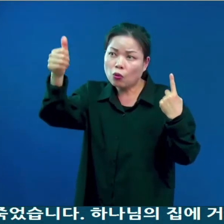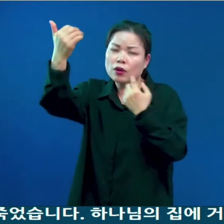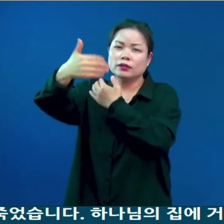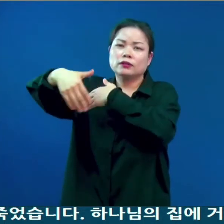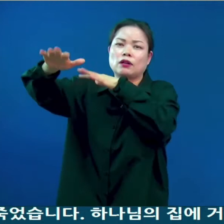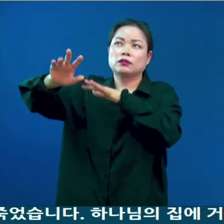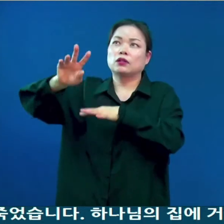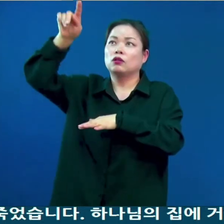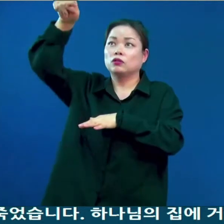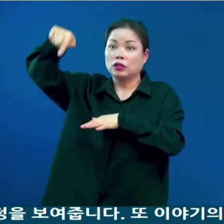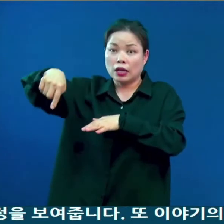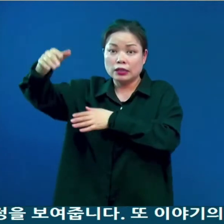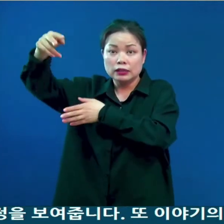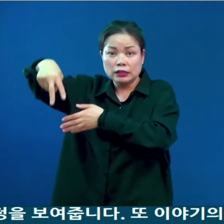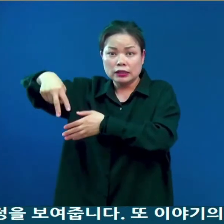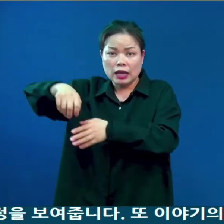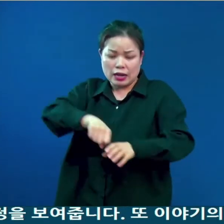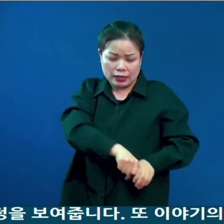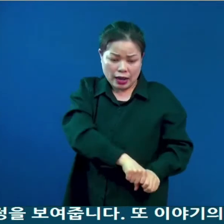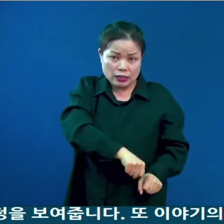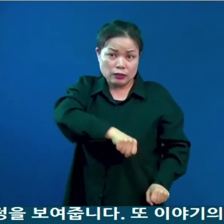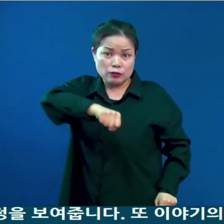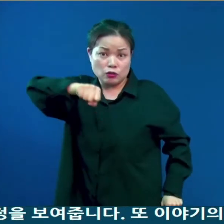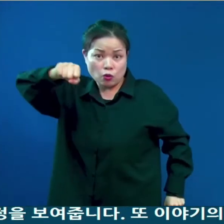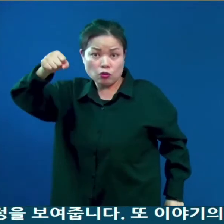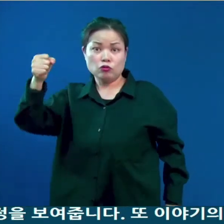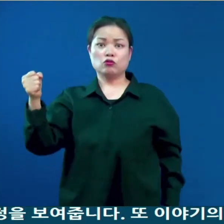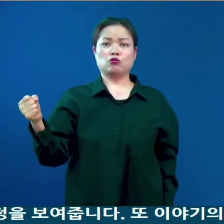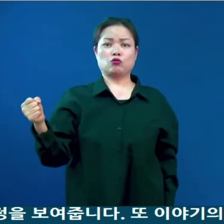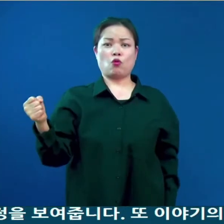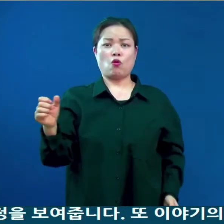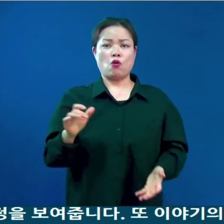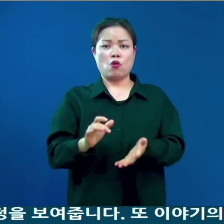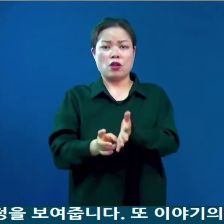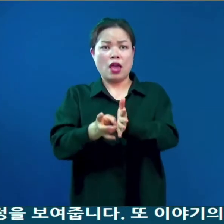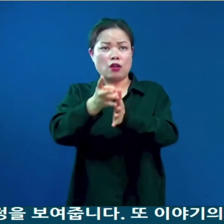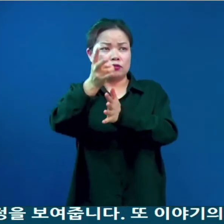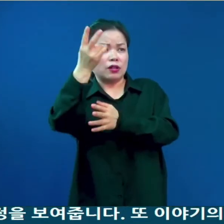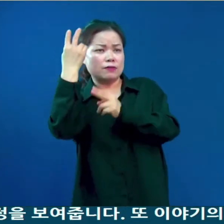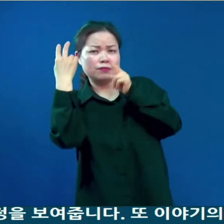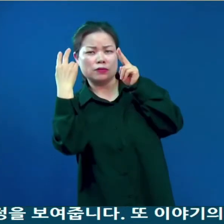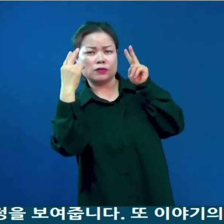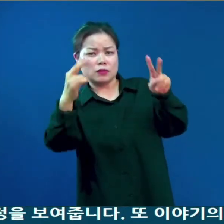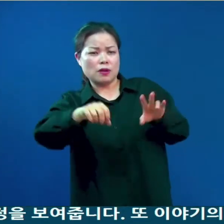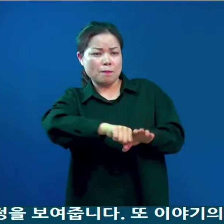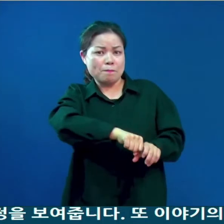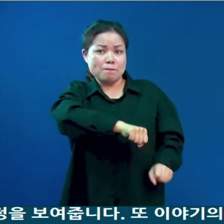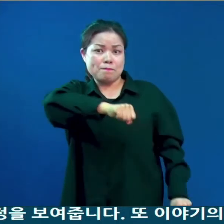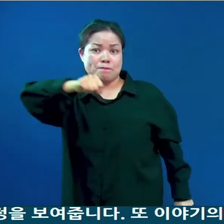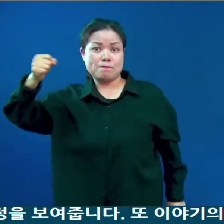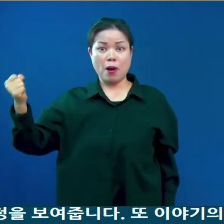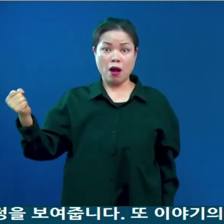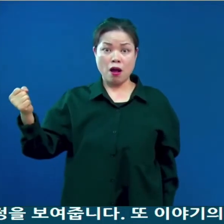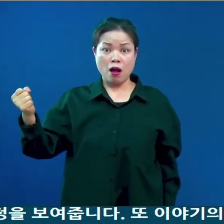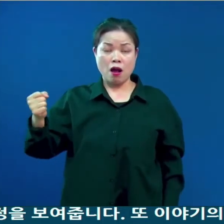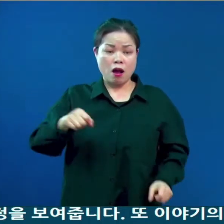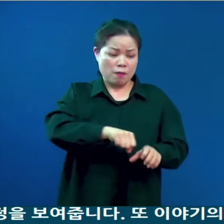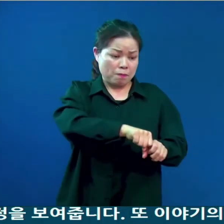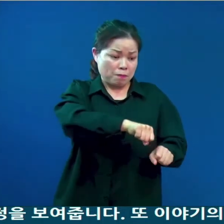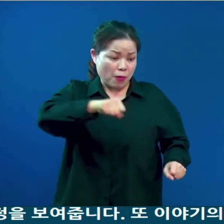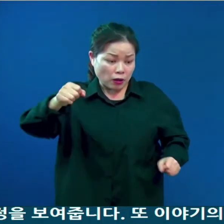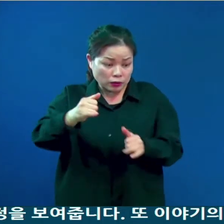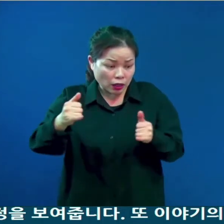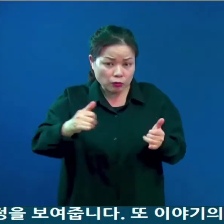천사가 천지 사이에 섰고 칼을 빼어 손에 들고 예루살렘 하늘을 향하여 편지라. 칼을 뺄